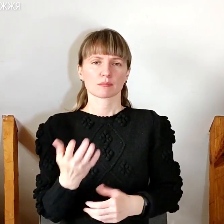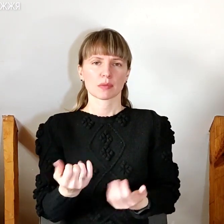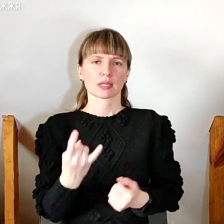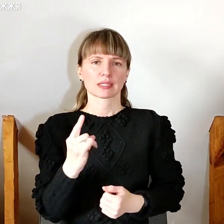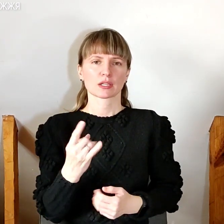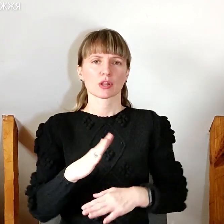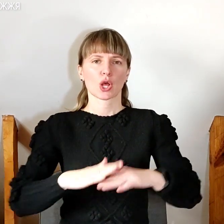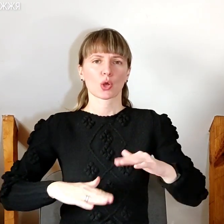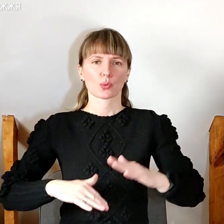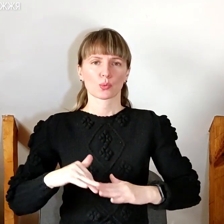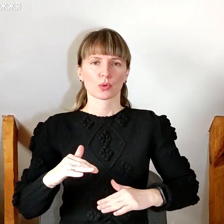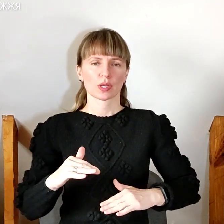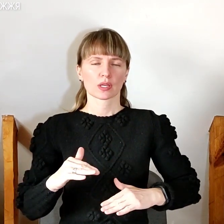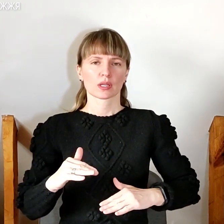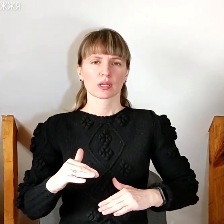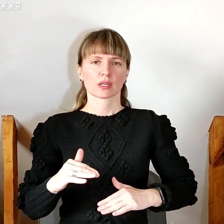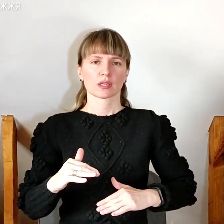вона заінтубована,